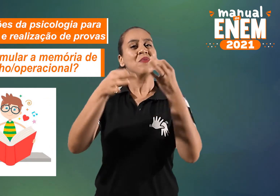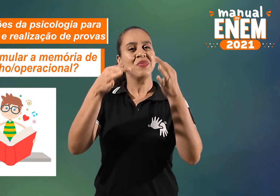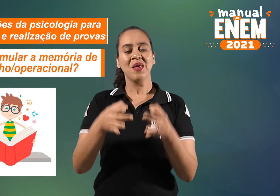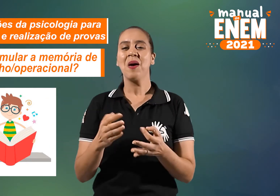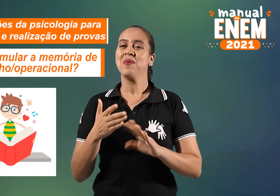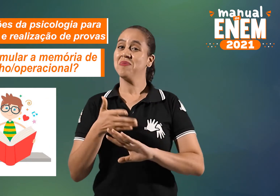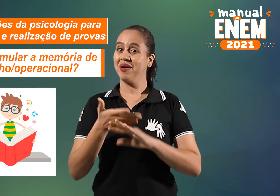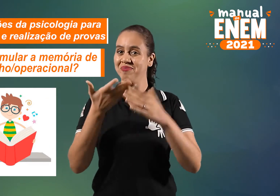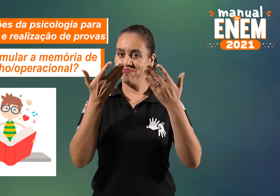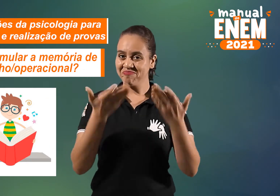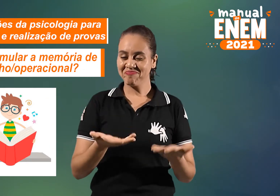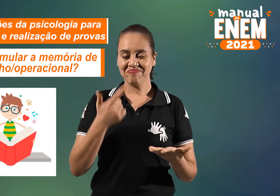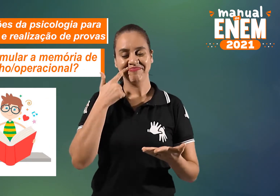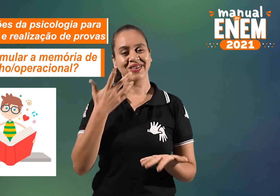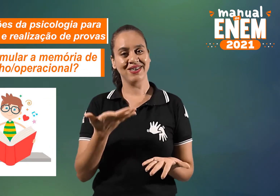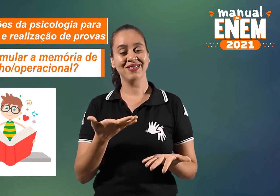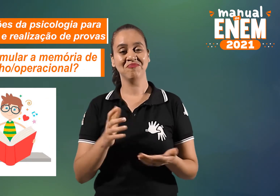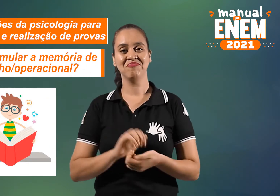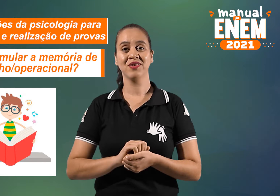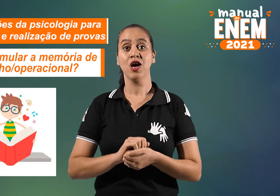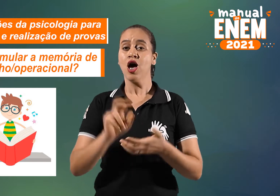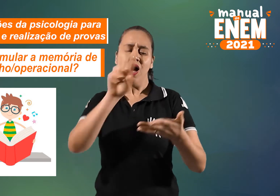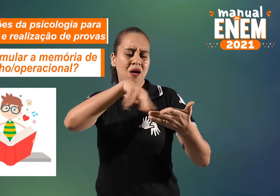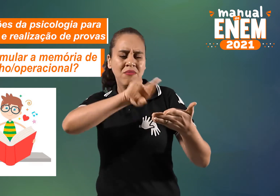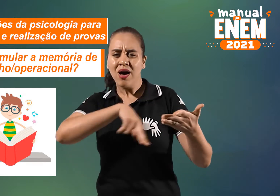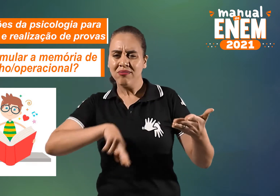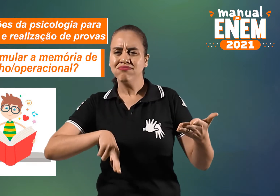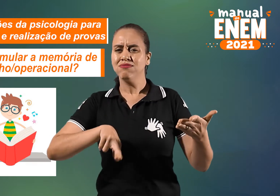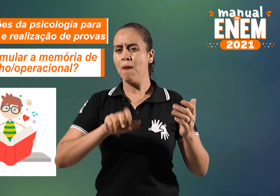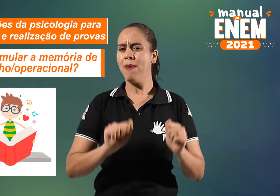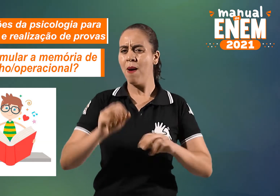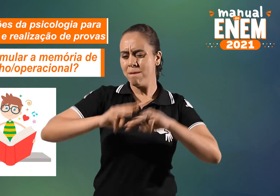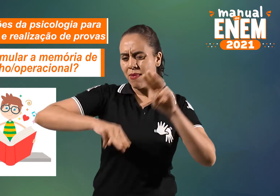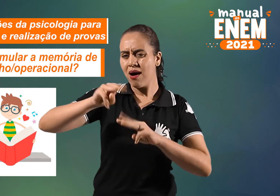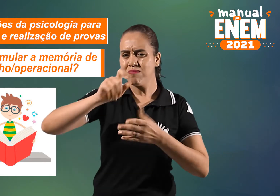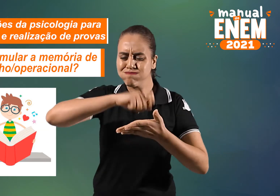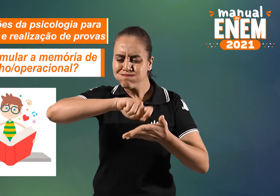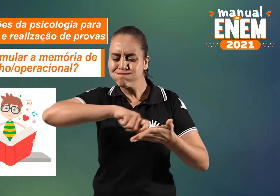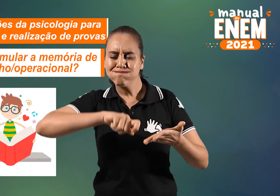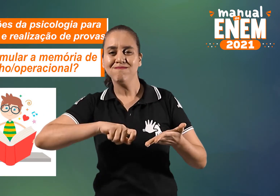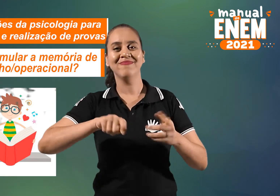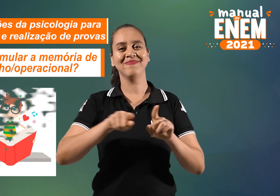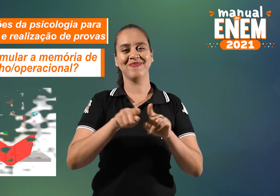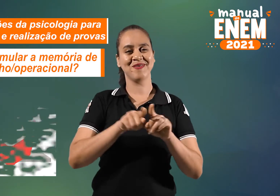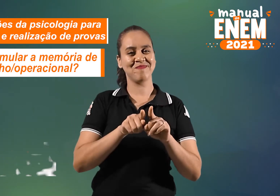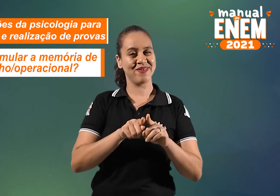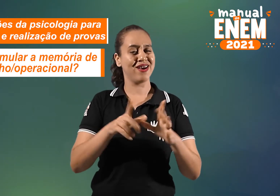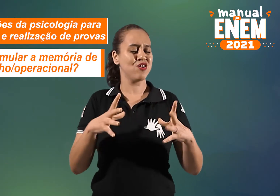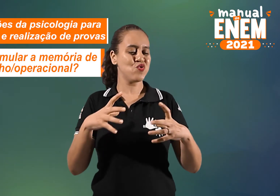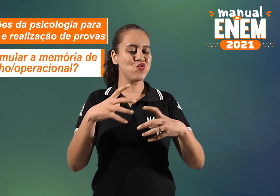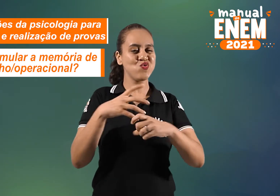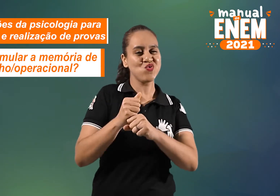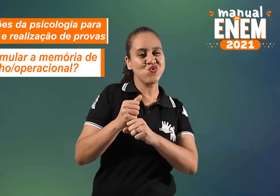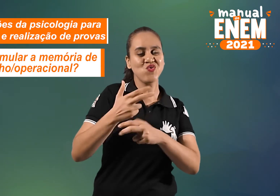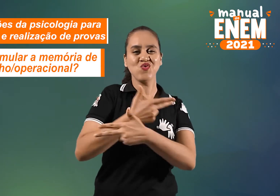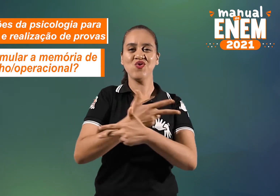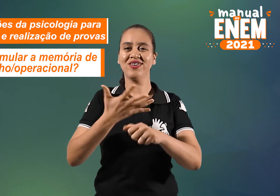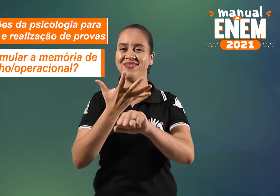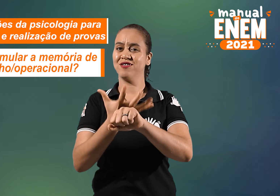de fácil acesso. Realize constantemente cálculos e também elabore resumo das disciplinas. Identifique e gerencie